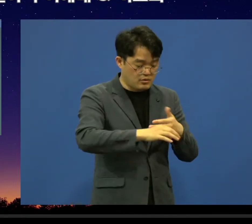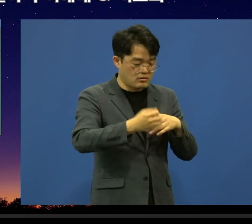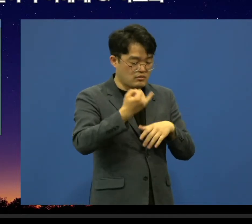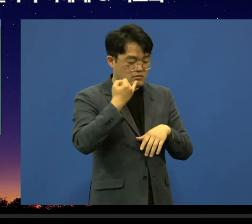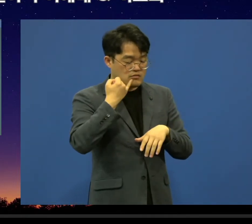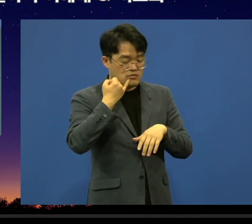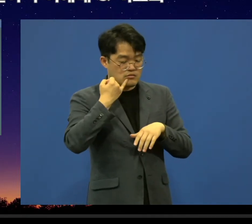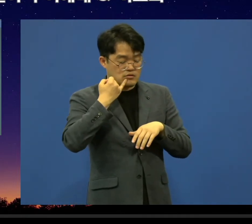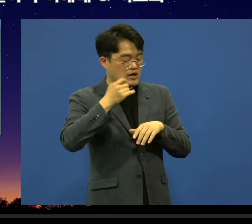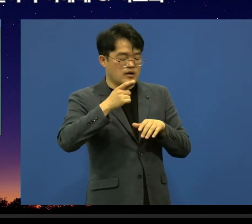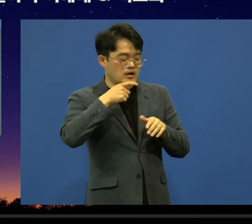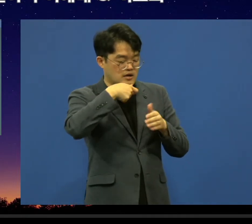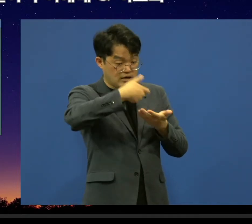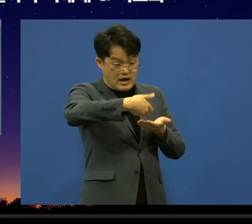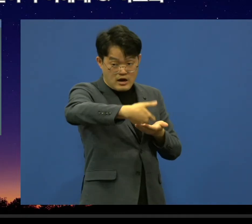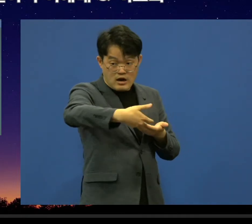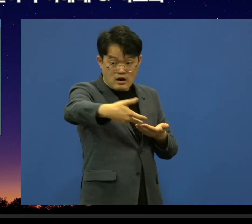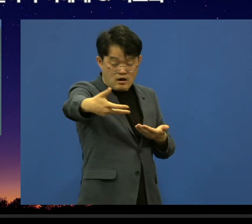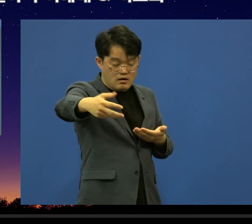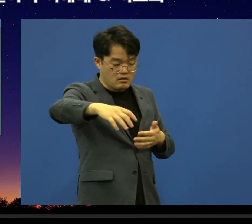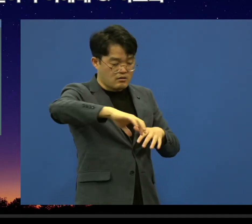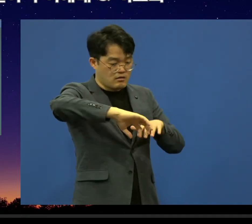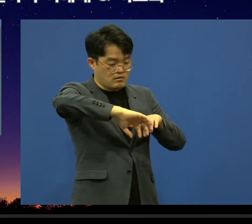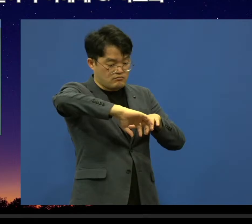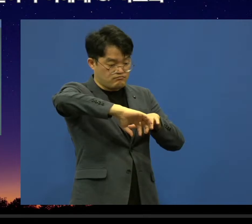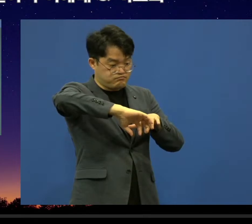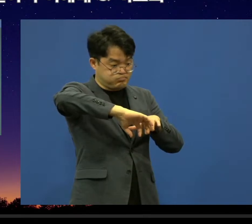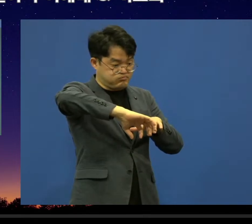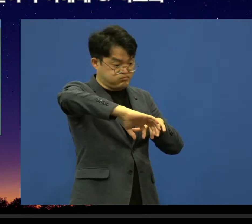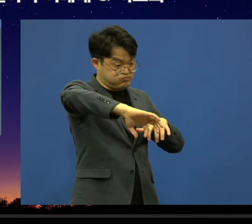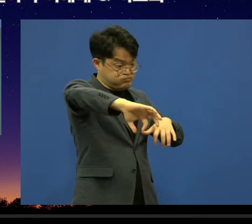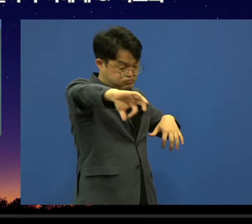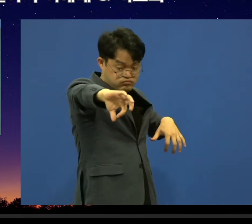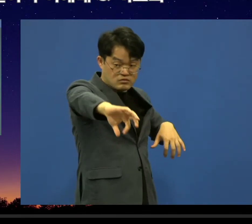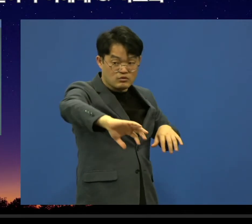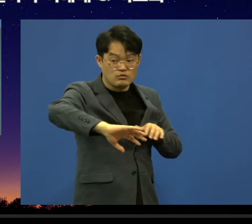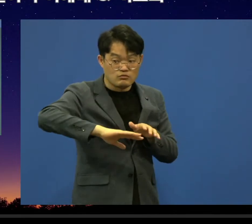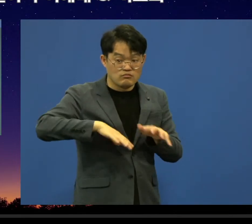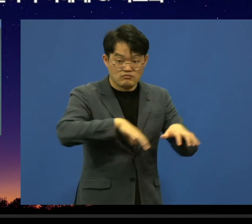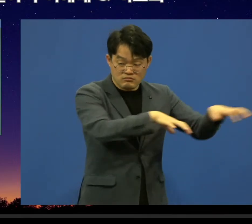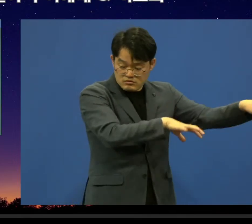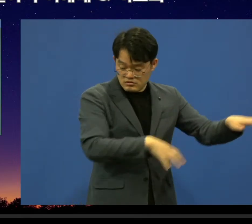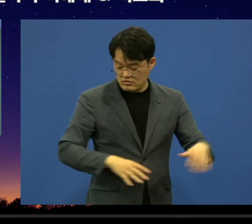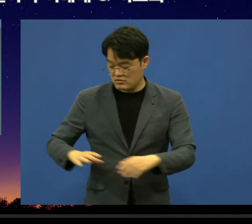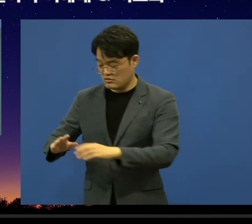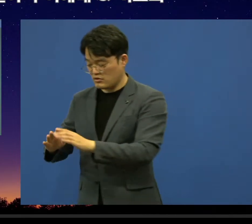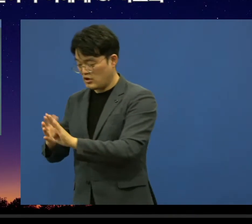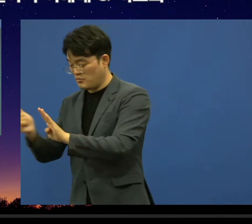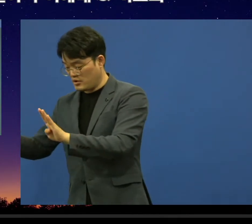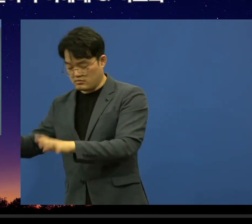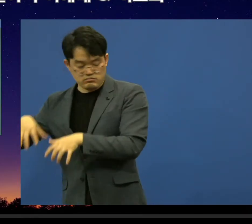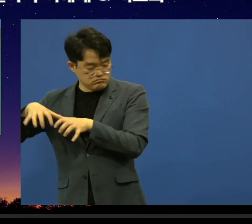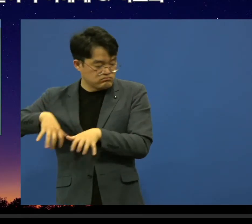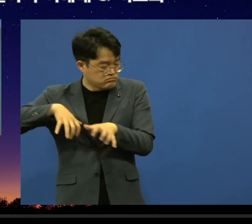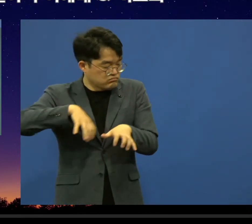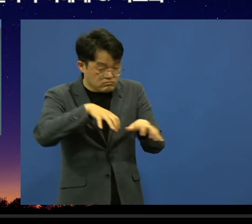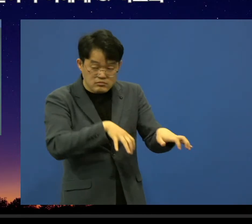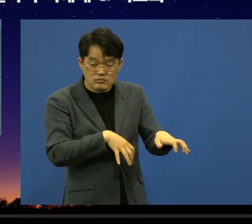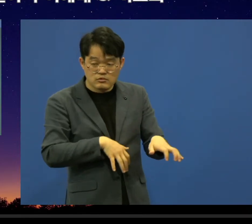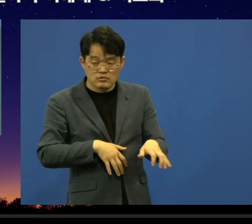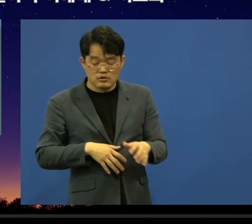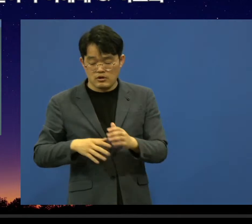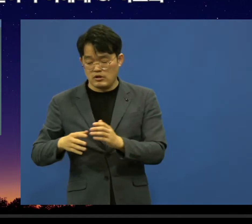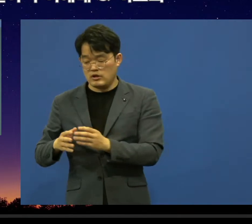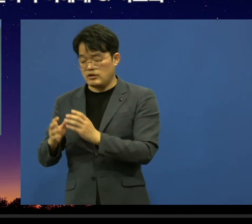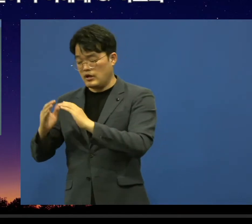요단 강물을 본 적이 없다는 사실을 여러분 아십니까? 거기에는 강이 아니라 마른